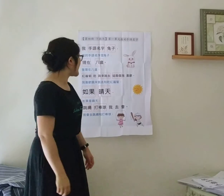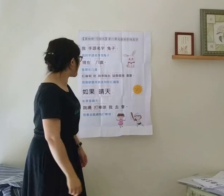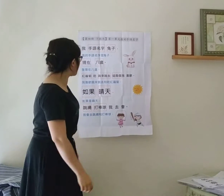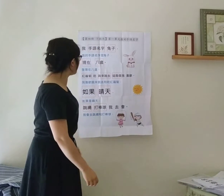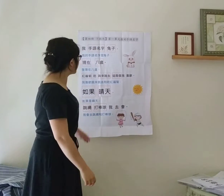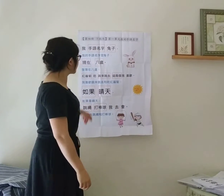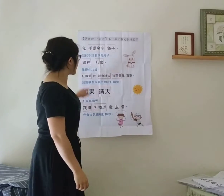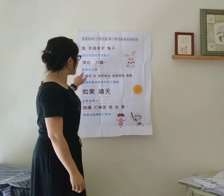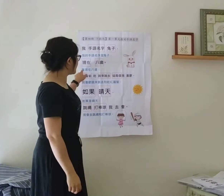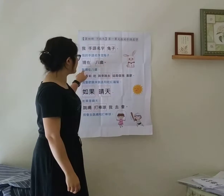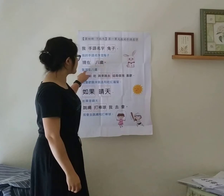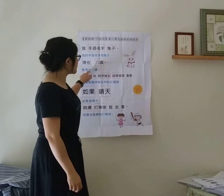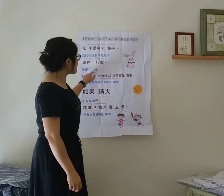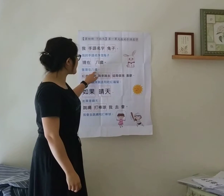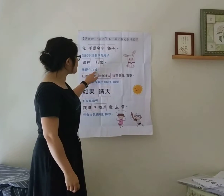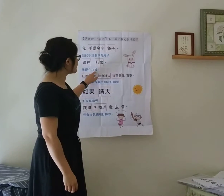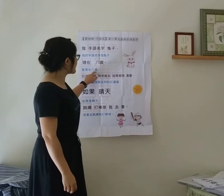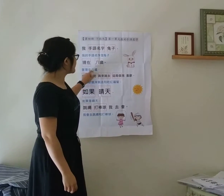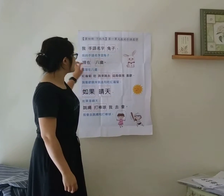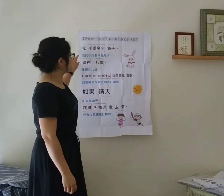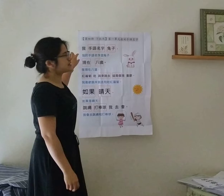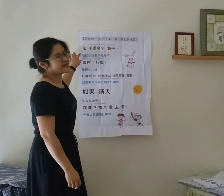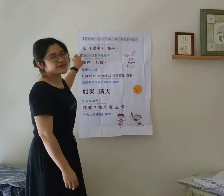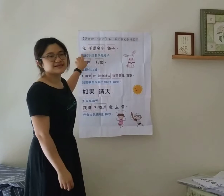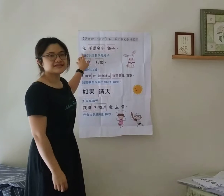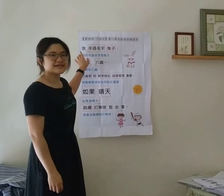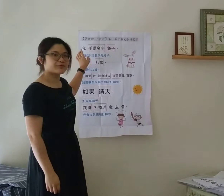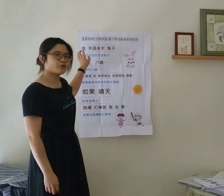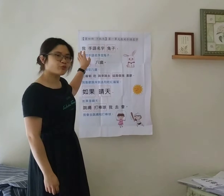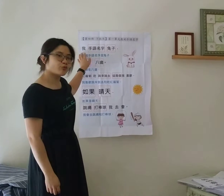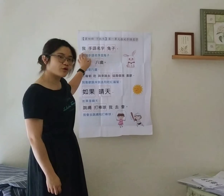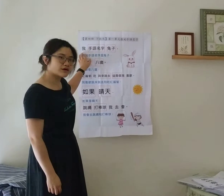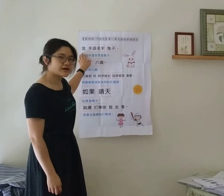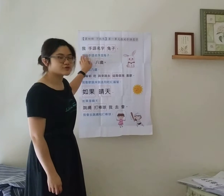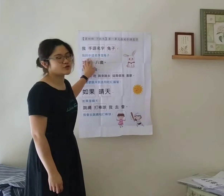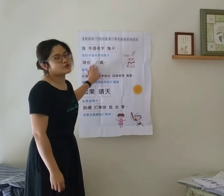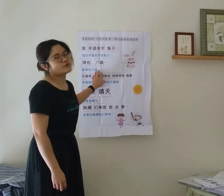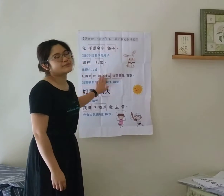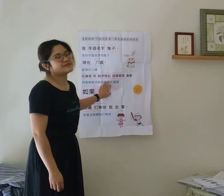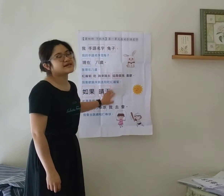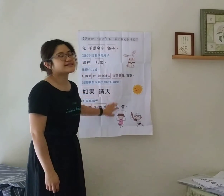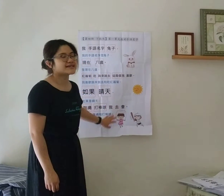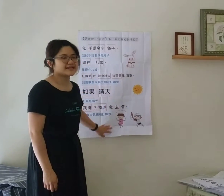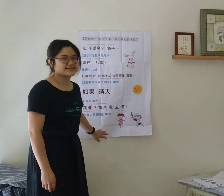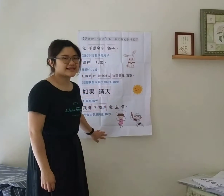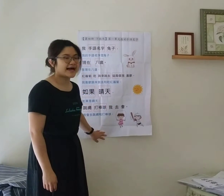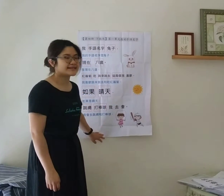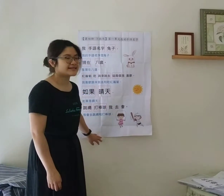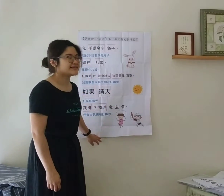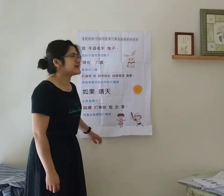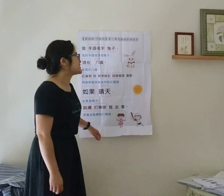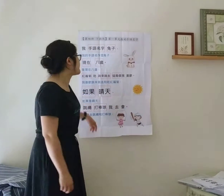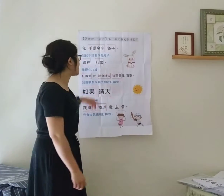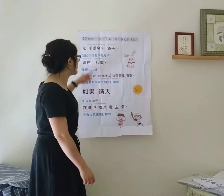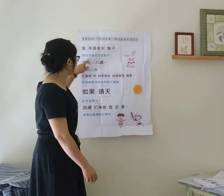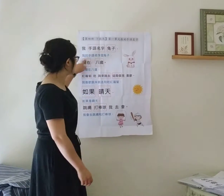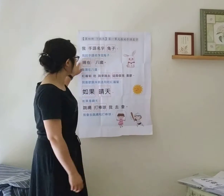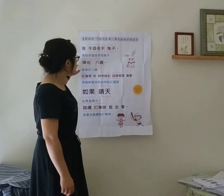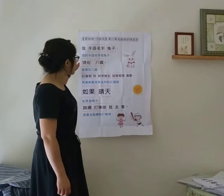好。那我现在八岁，我前面已经讲过我了，手语会比较简单一点，他把我去掉